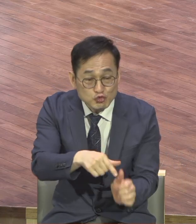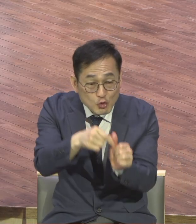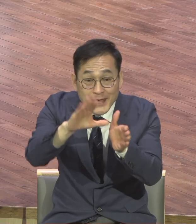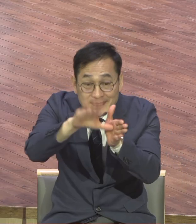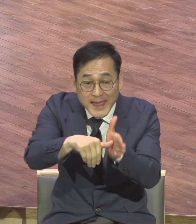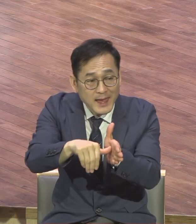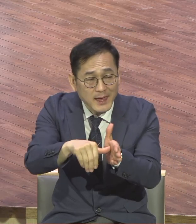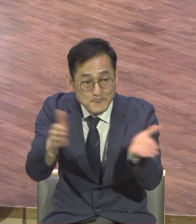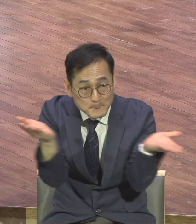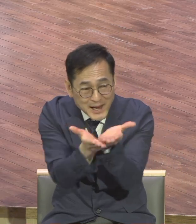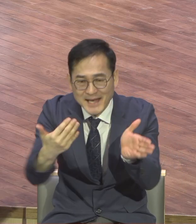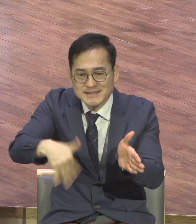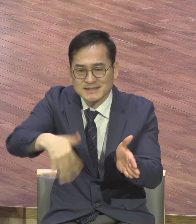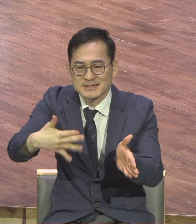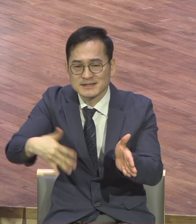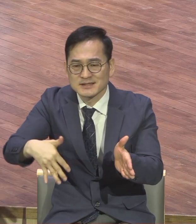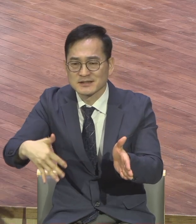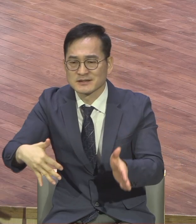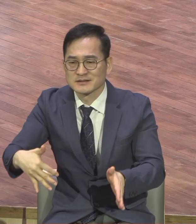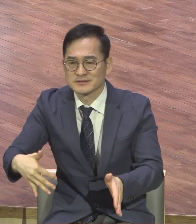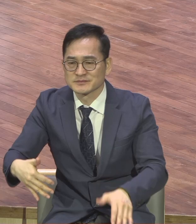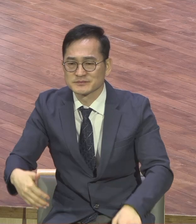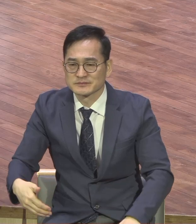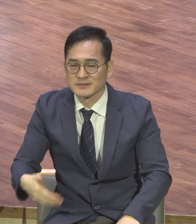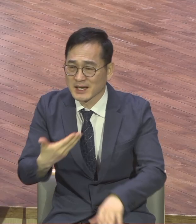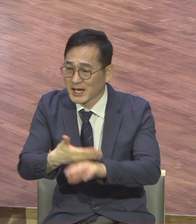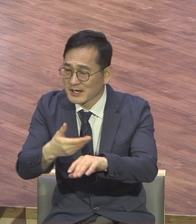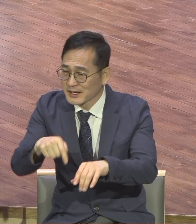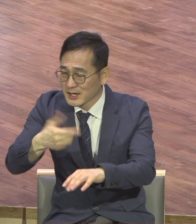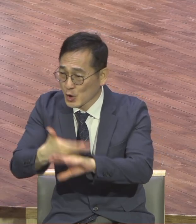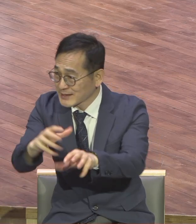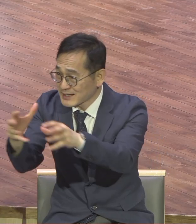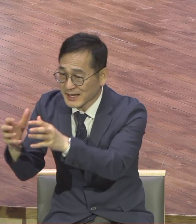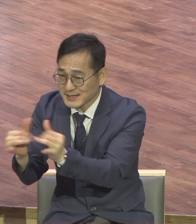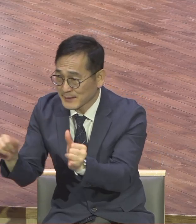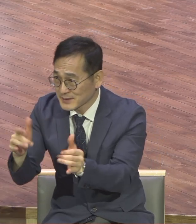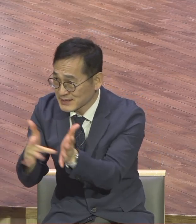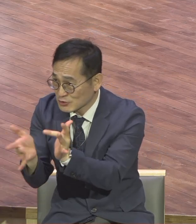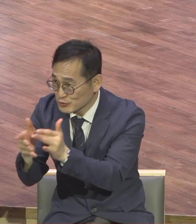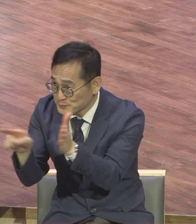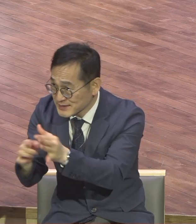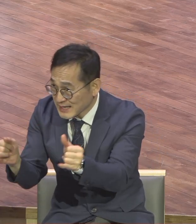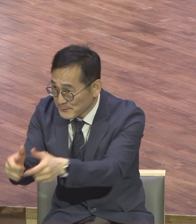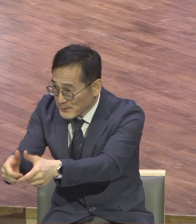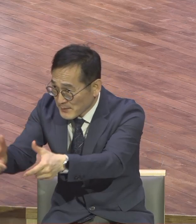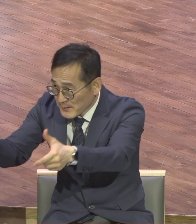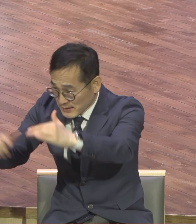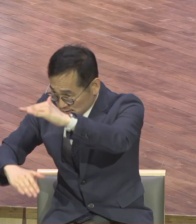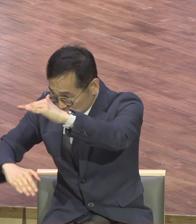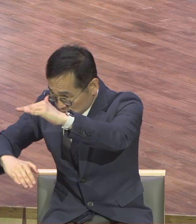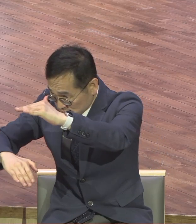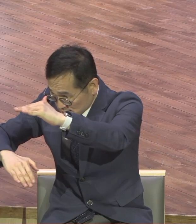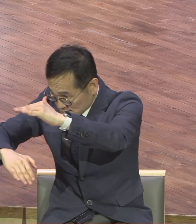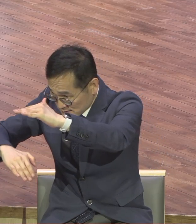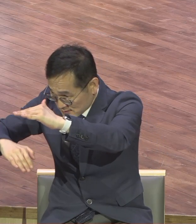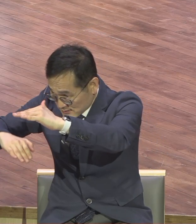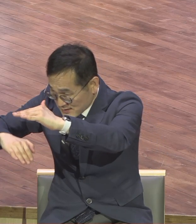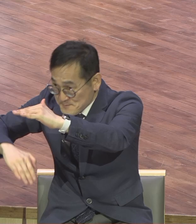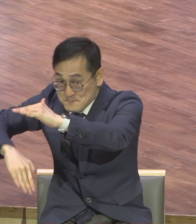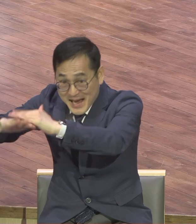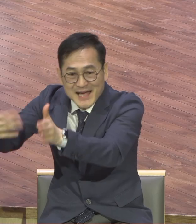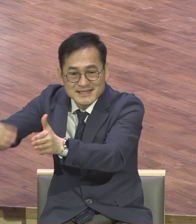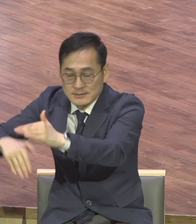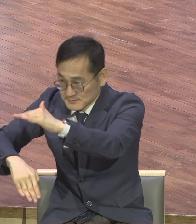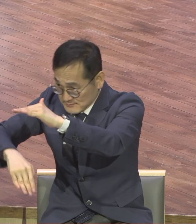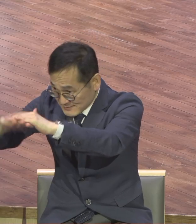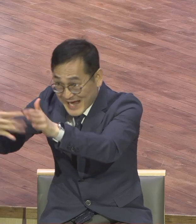얻기로 작정되어 있는 이방인의 수 가 차지 않았기 때문이다 라고 그렇게 밝히고 있어요. 이방인의 충만한